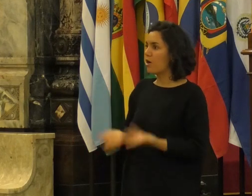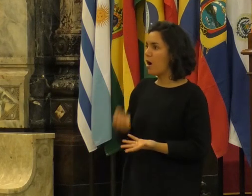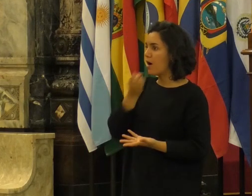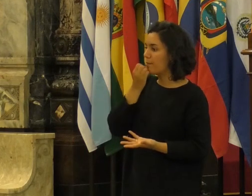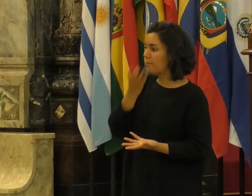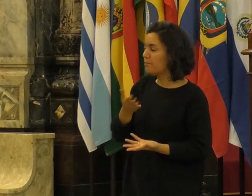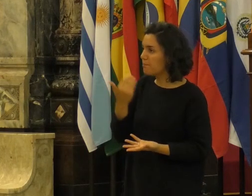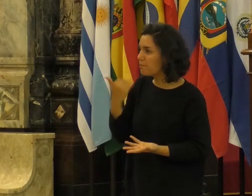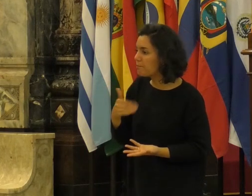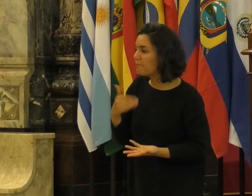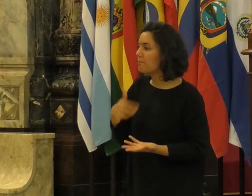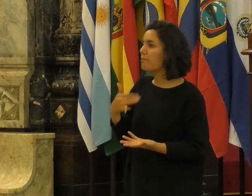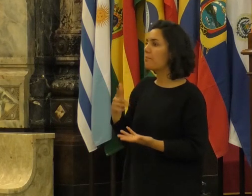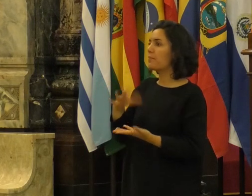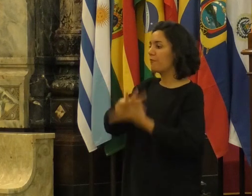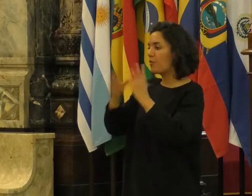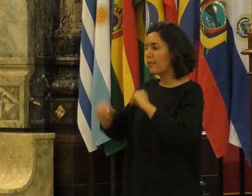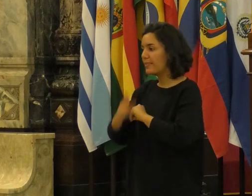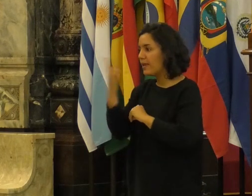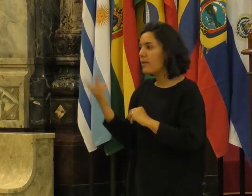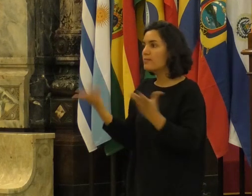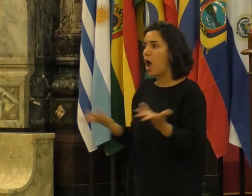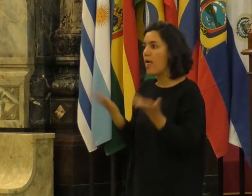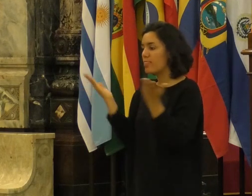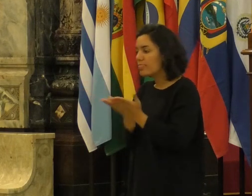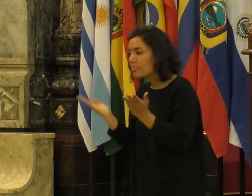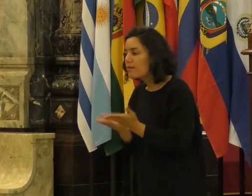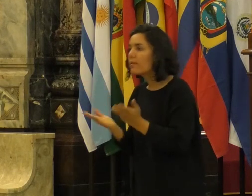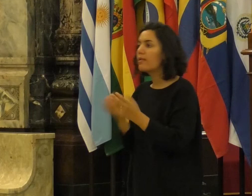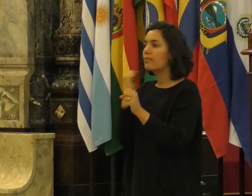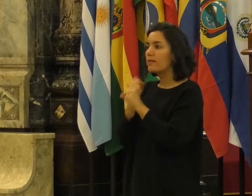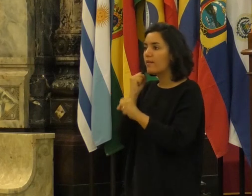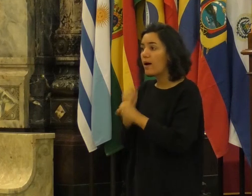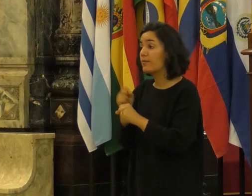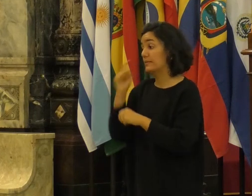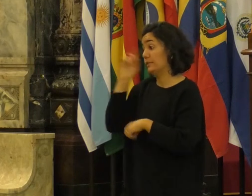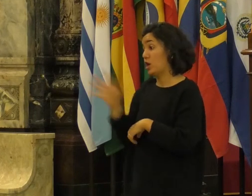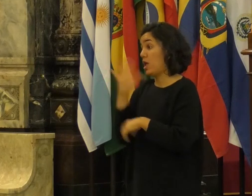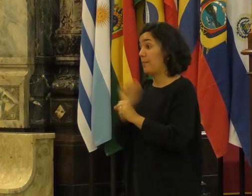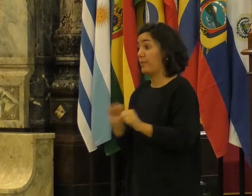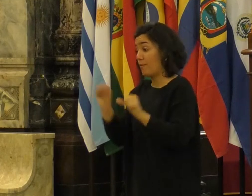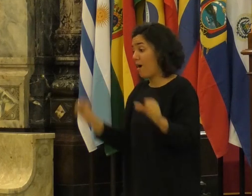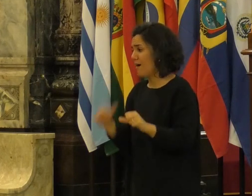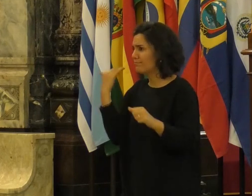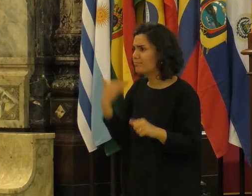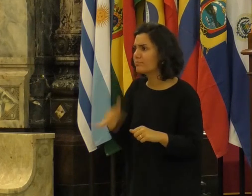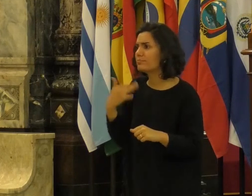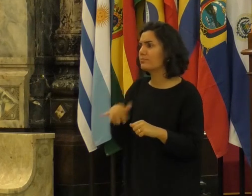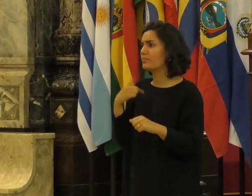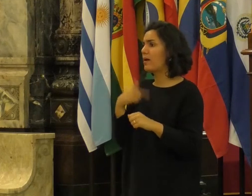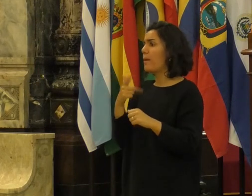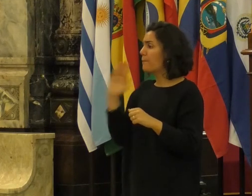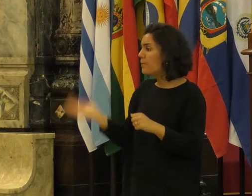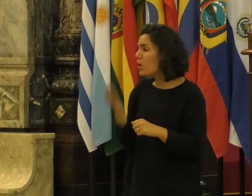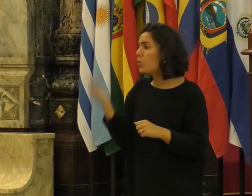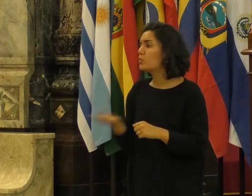3, lo estamos estudiando, lo estamos trabajando. Desde la psicología podemos hacer mucho por ese modo de producción de conocimiento, porque hay